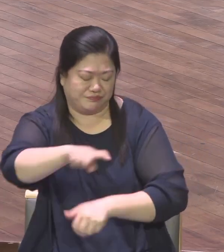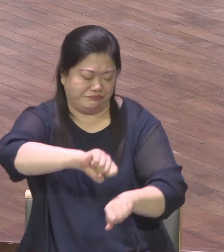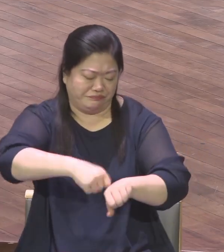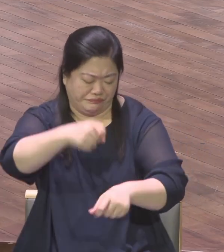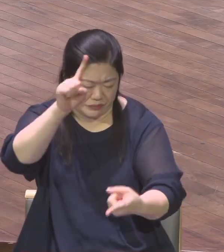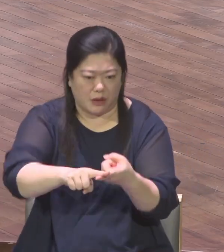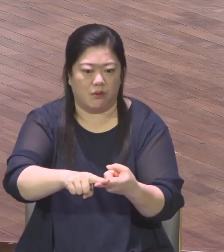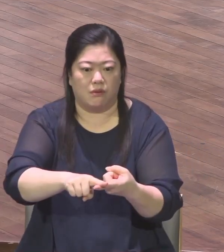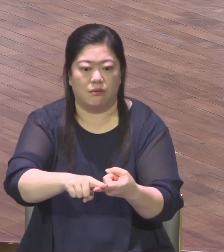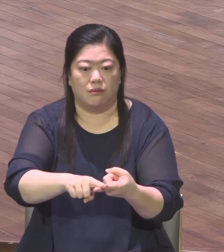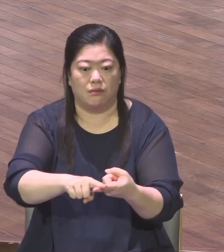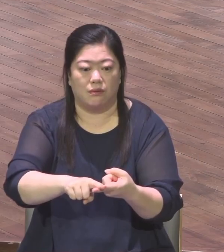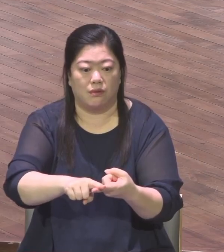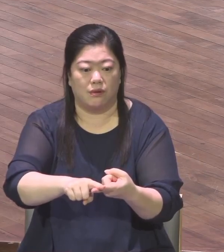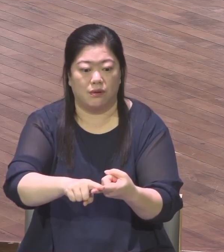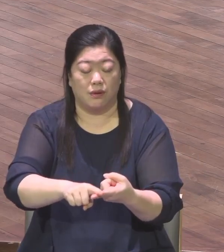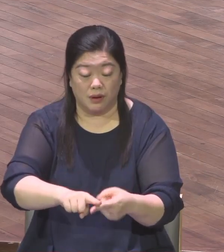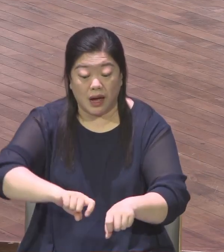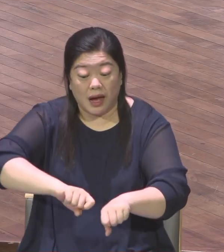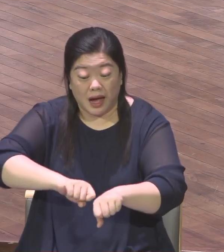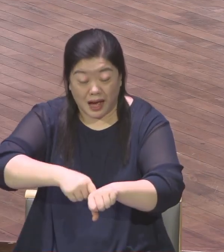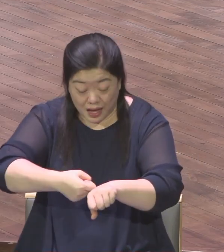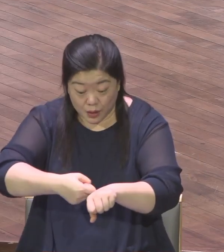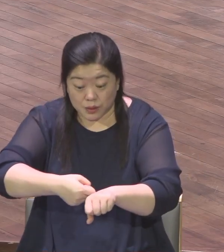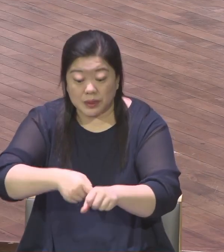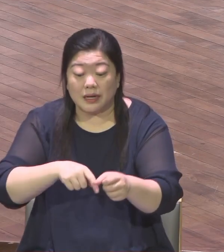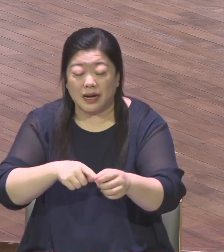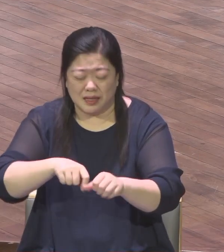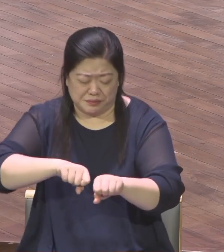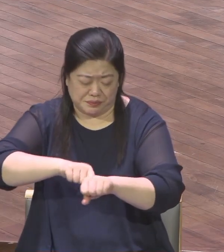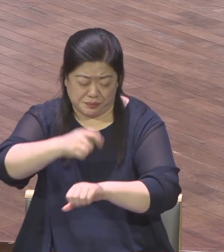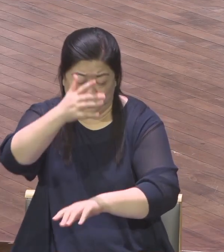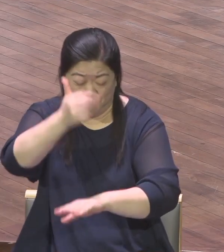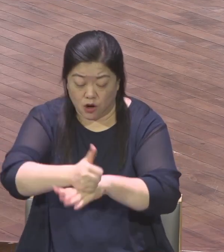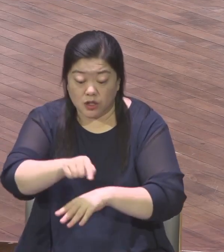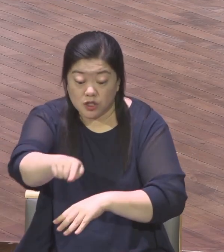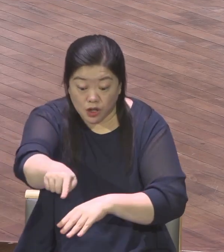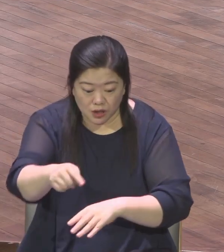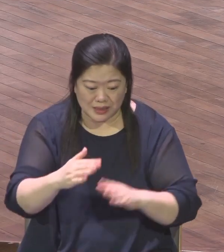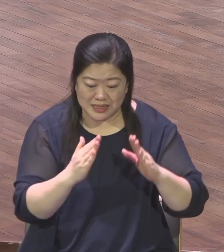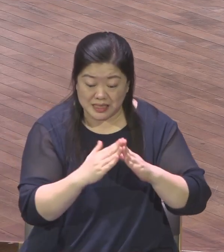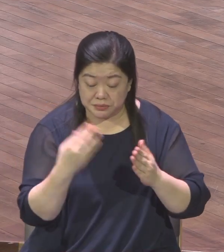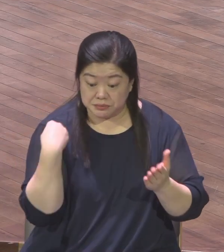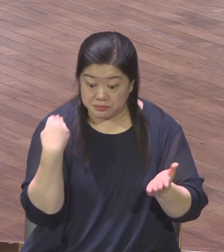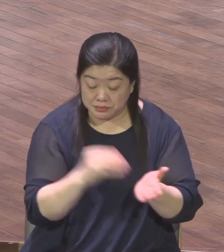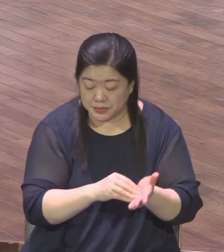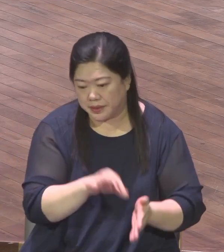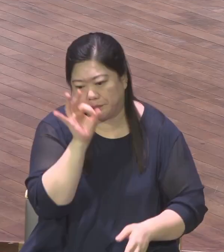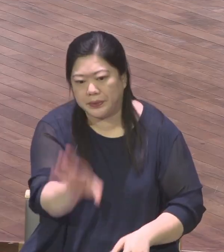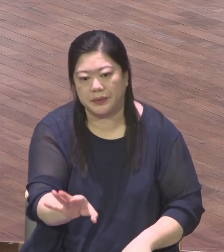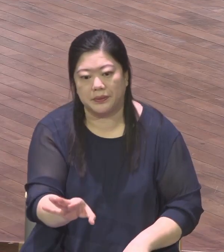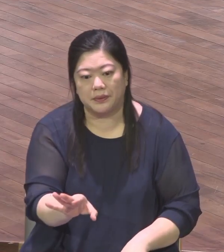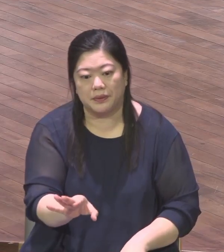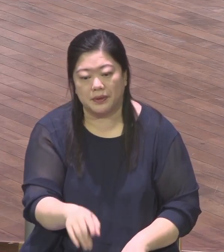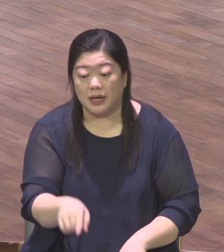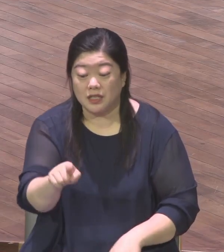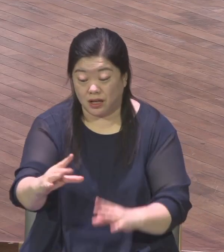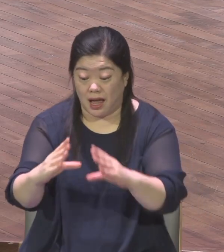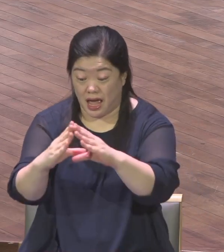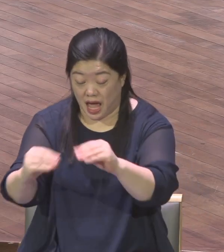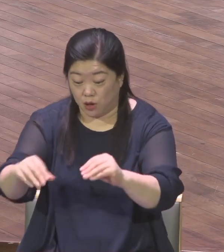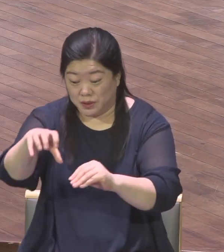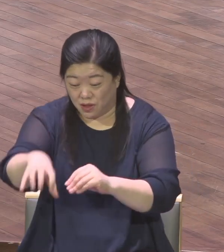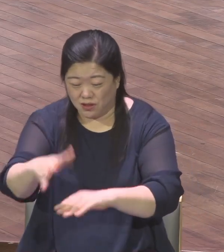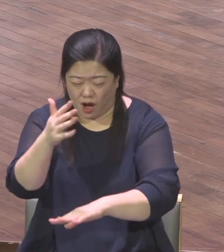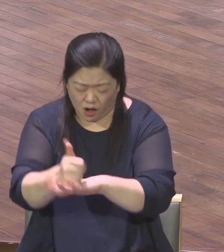미칠 것인데 다시는 유다 땅으로 돌아오지 못할 것이며 거기서 칼과 기근과